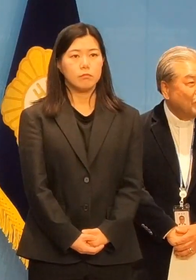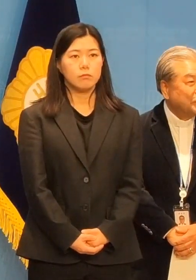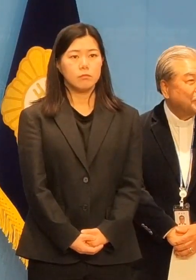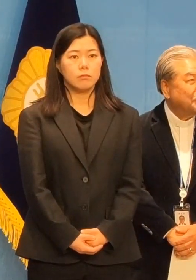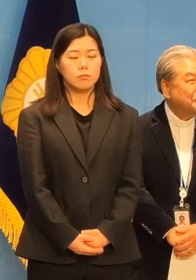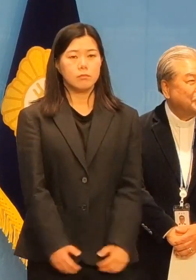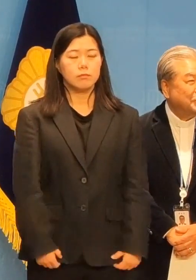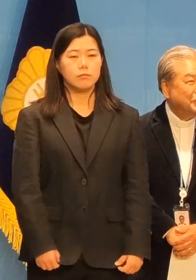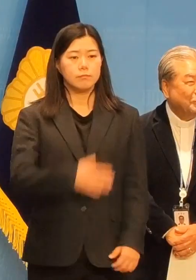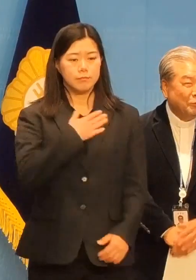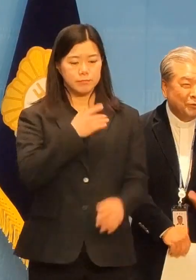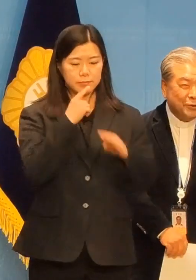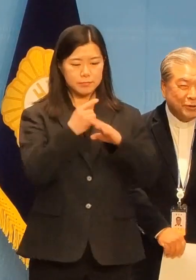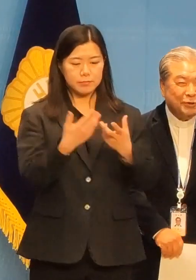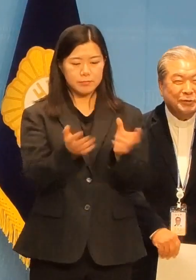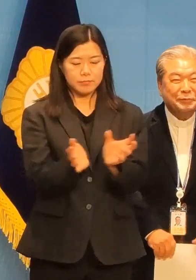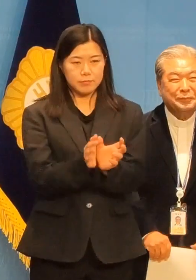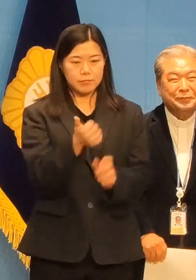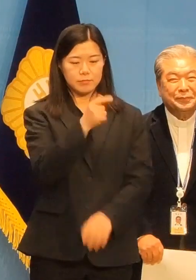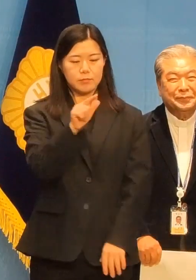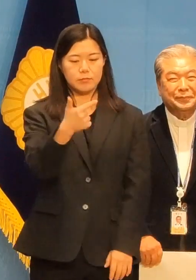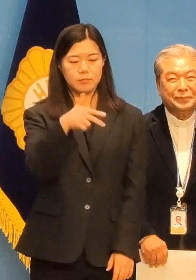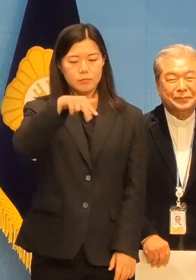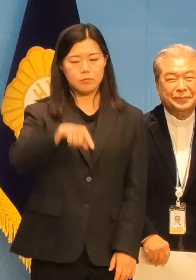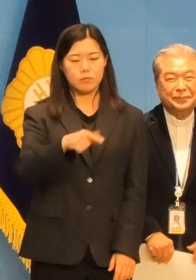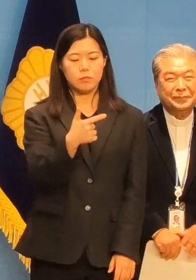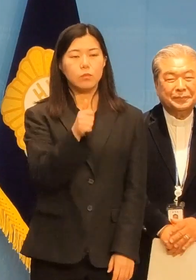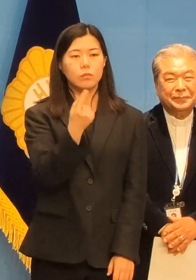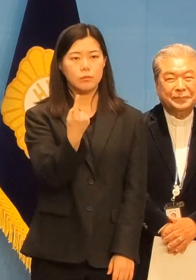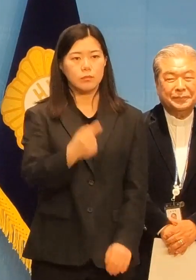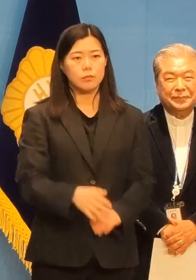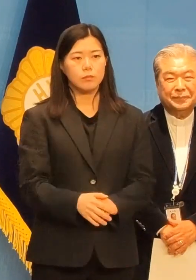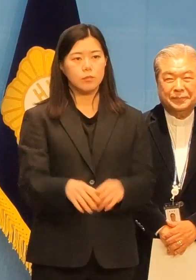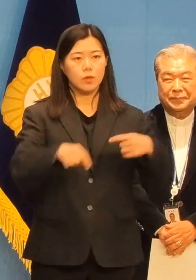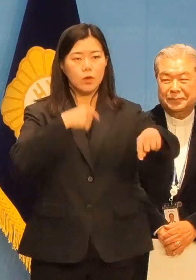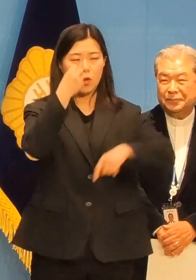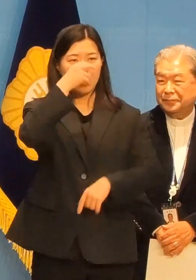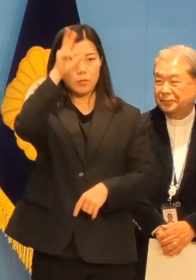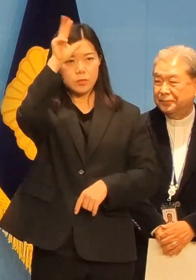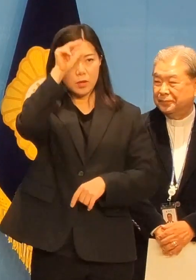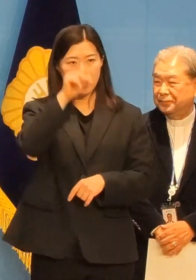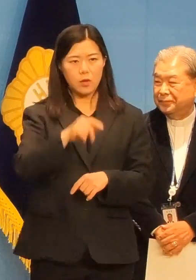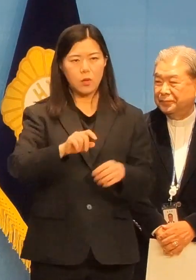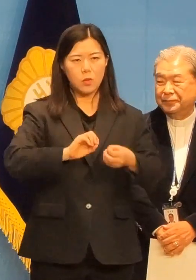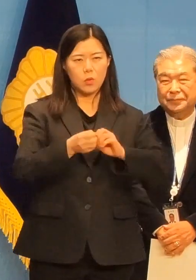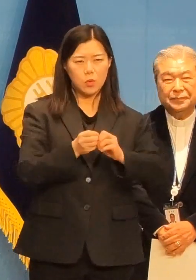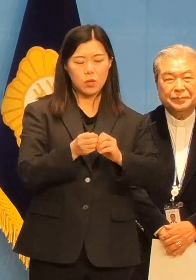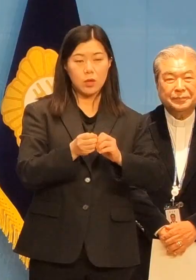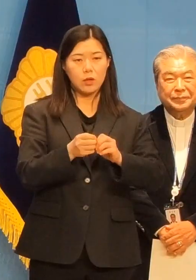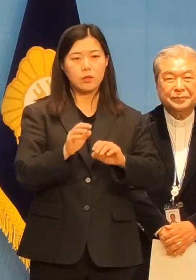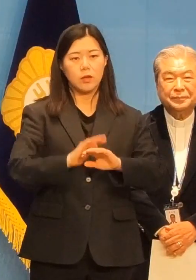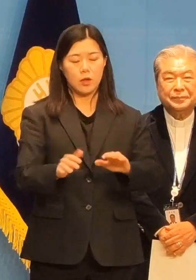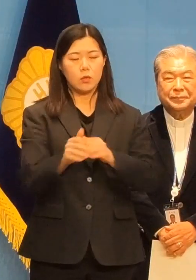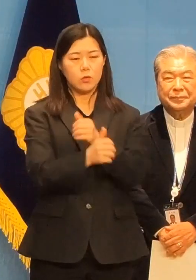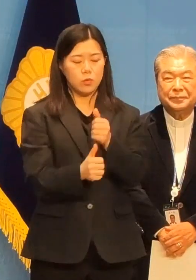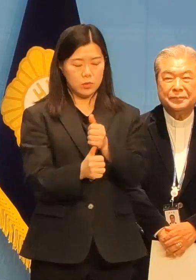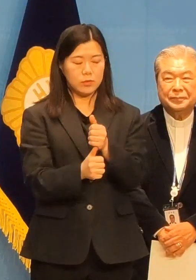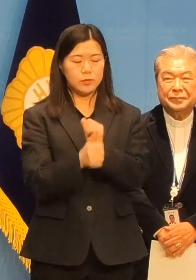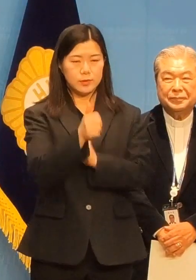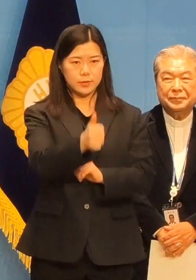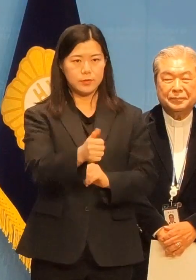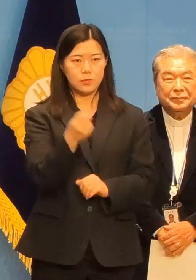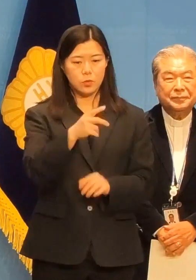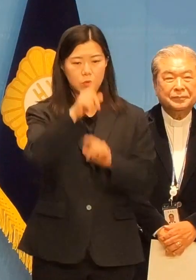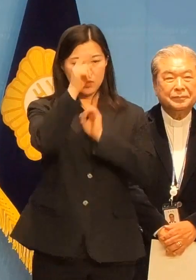예, 저는 더불어민주당 한준호 의원입니다. 정치검찰 조작교수 대응 특위의 위원장으로 활동을 하면서 이화영